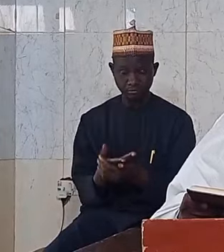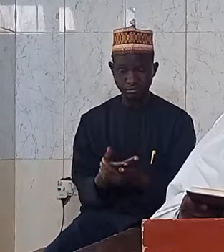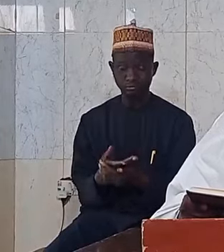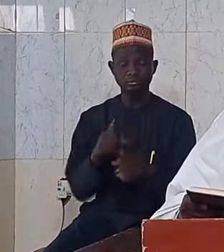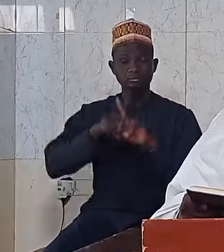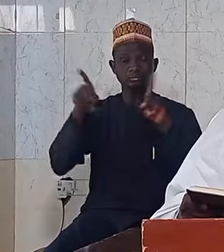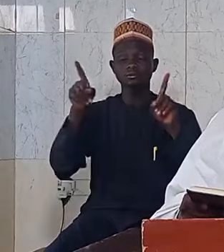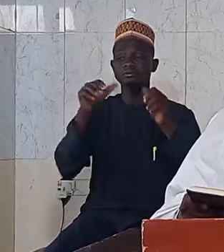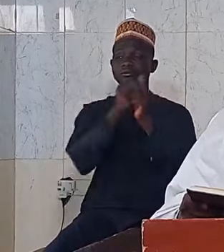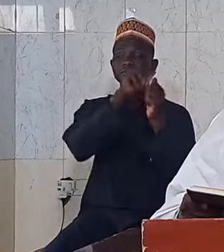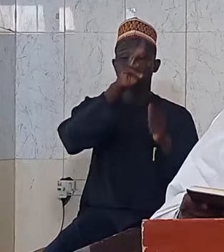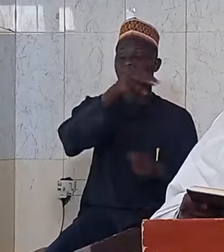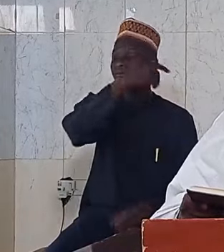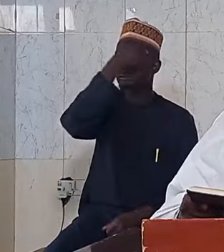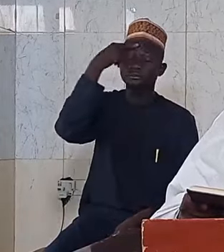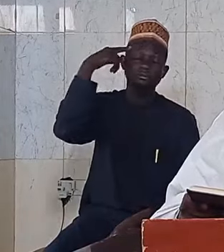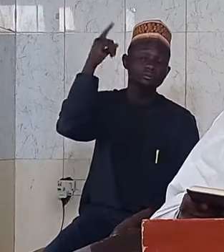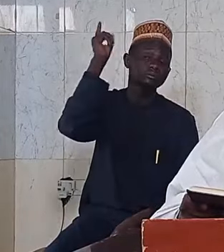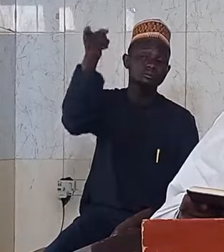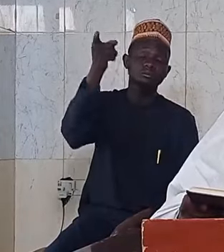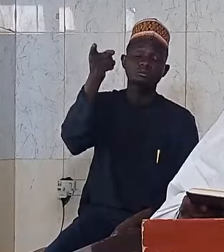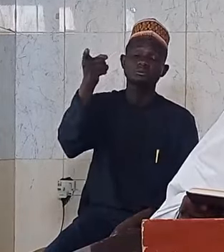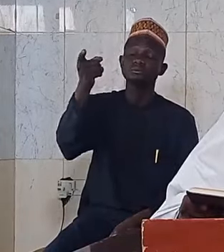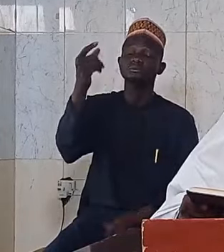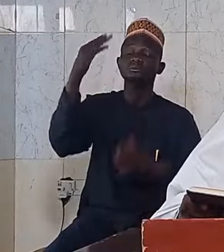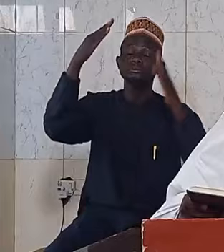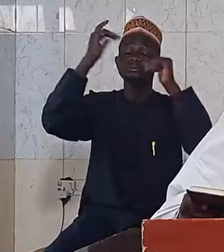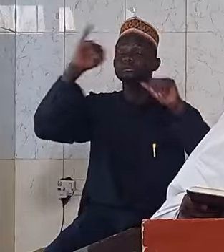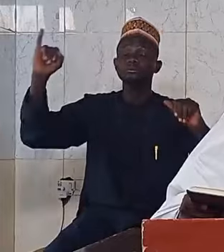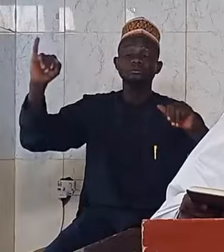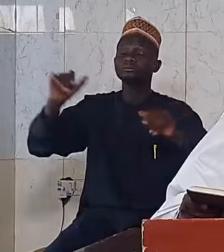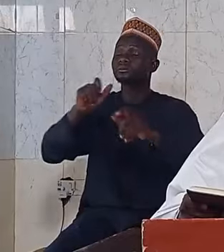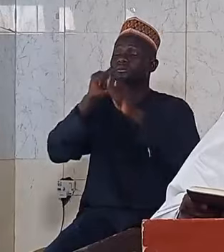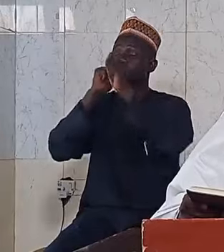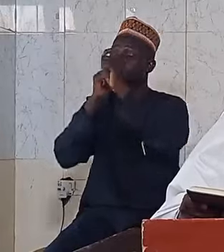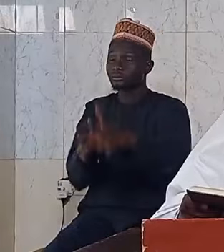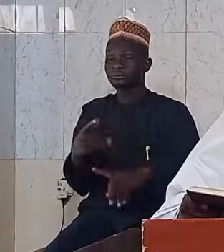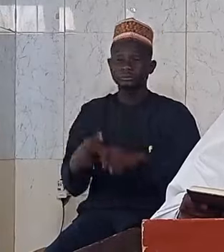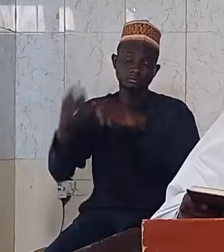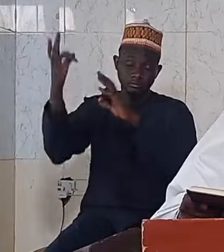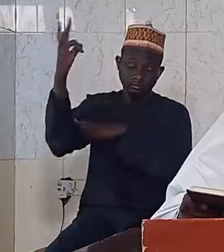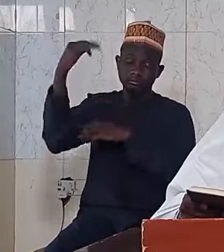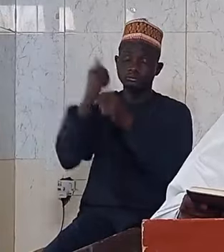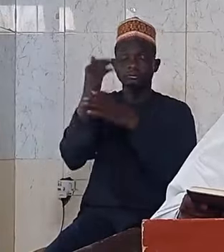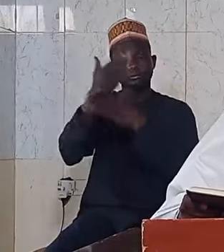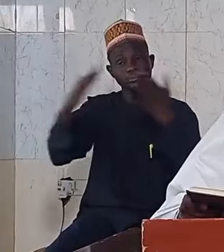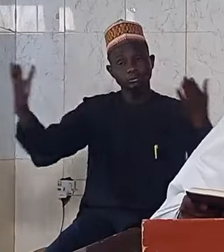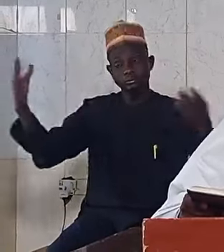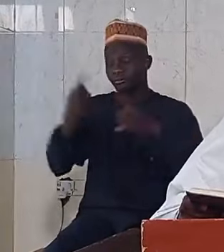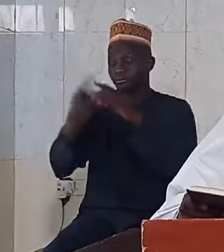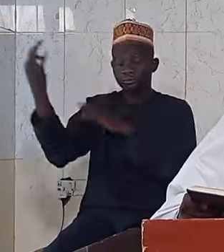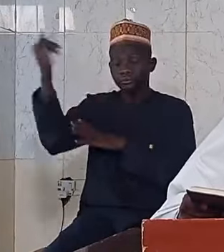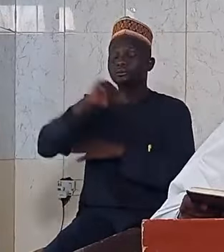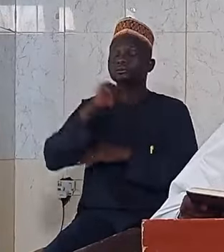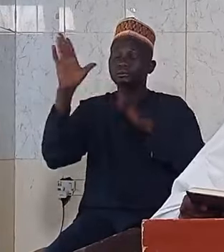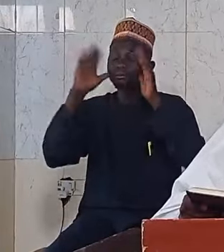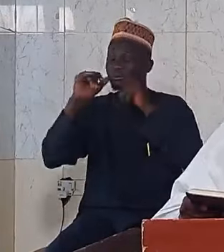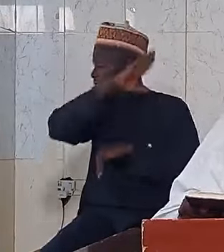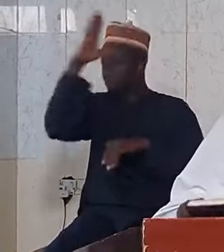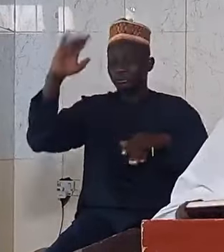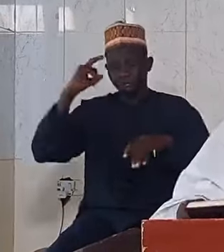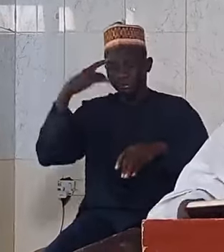da su shine ku kuna kaunar da fatar ku samu wani abu a wurin Allah wanda su ba sa